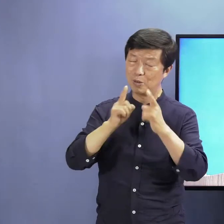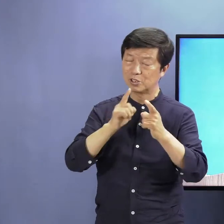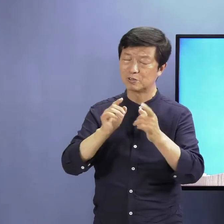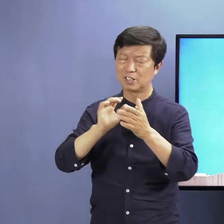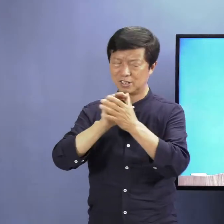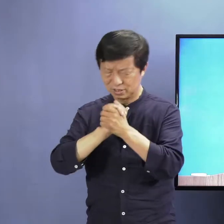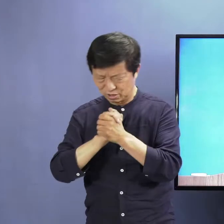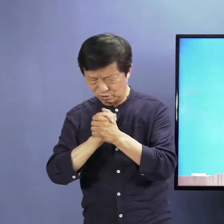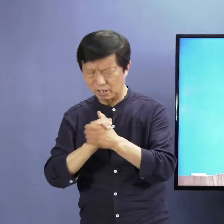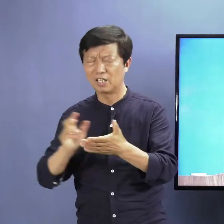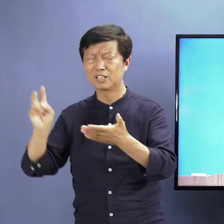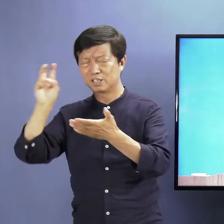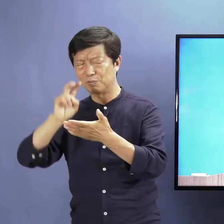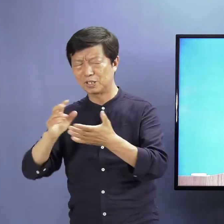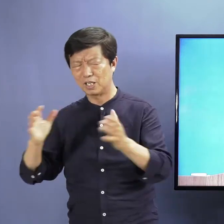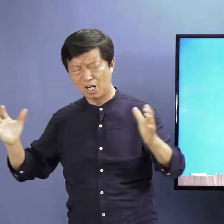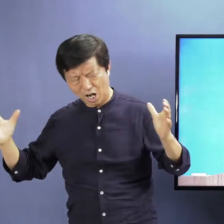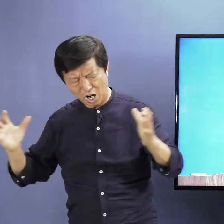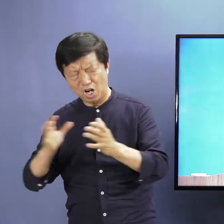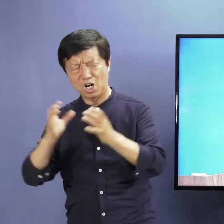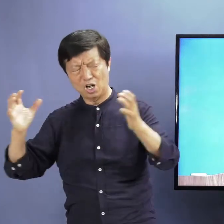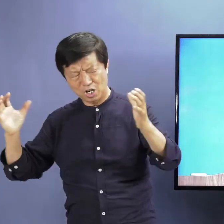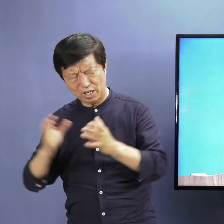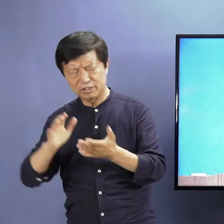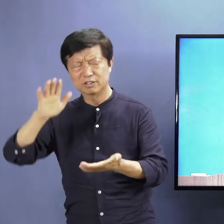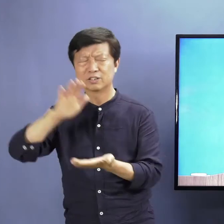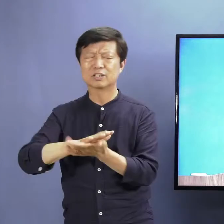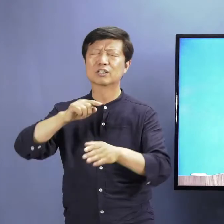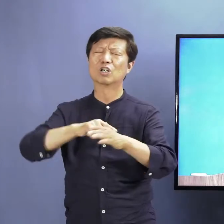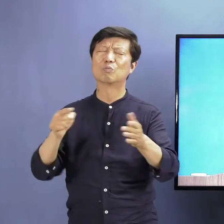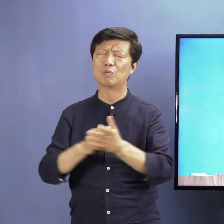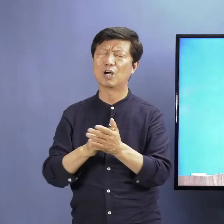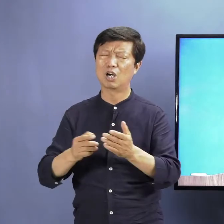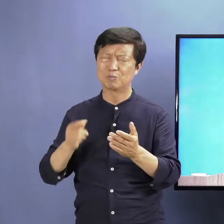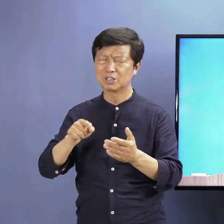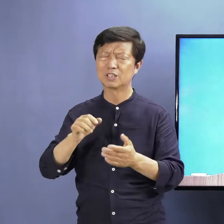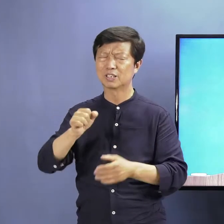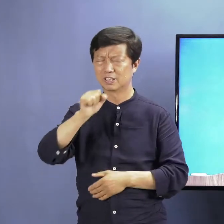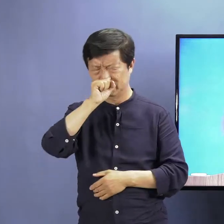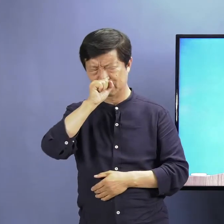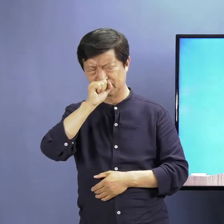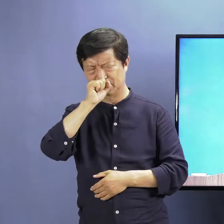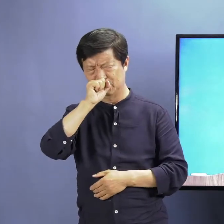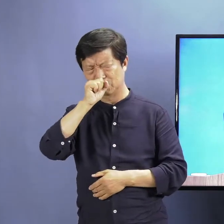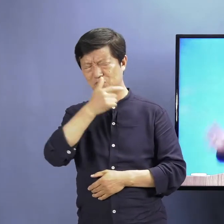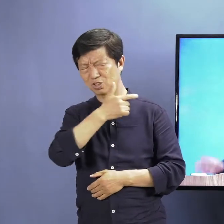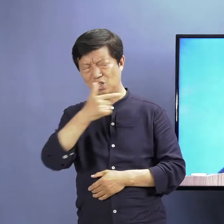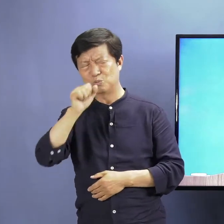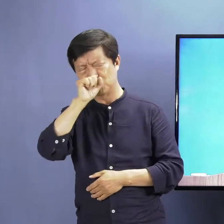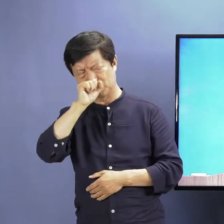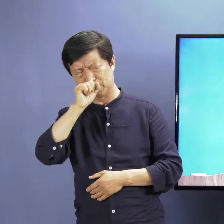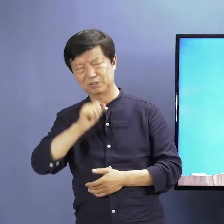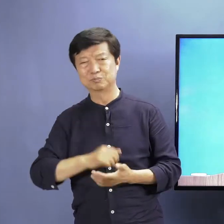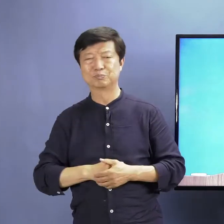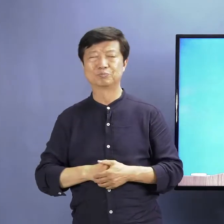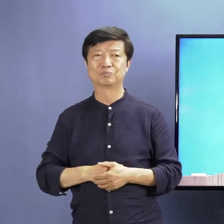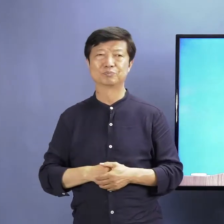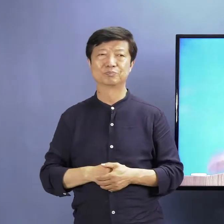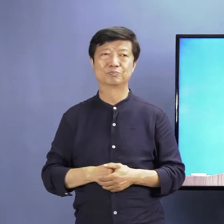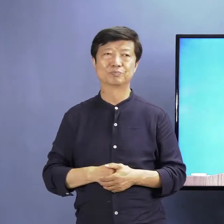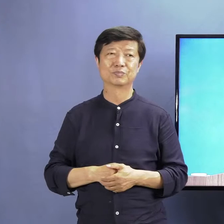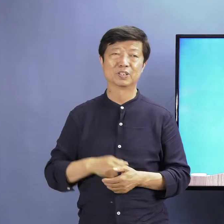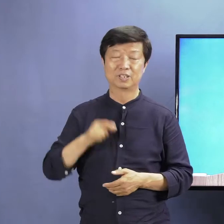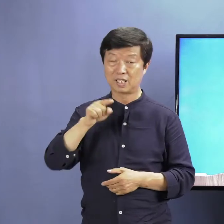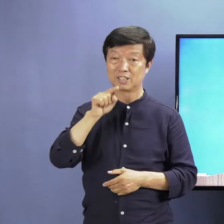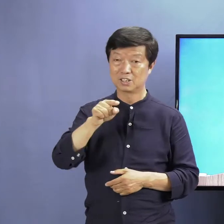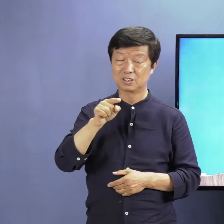기도와 예배가 함께 일어났던 패션 현장에서 전 그래서 이 찬양을 잊을 수가 없어요. 그 장면을 생각할 그 알기 때문에